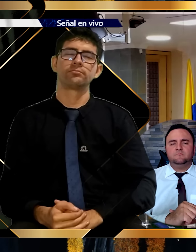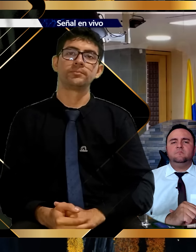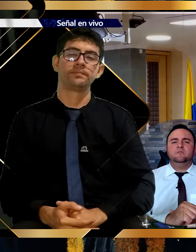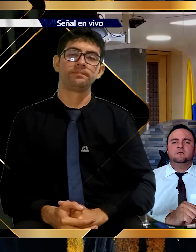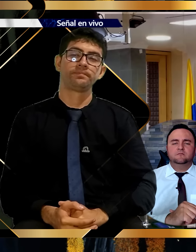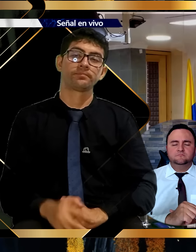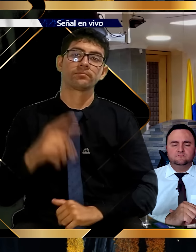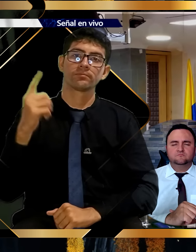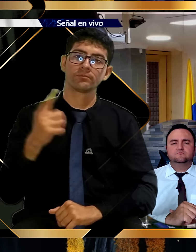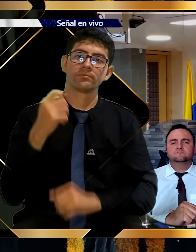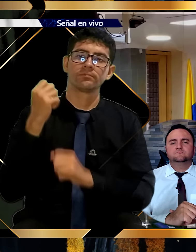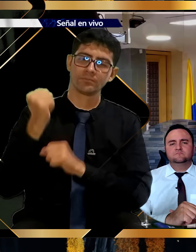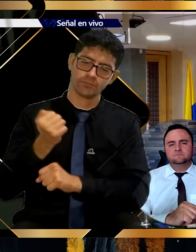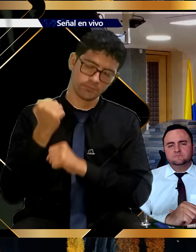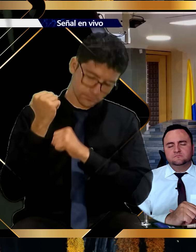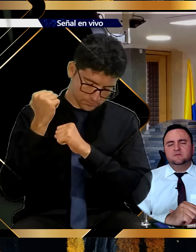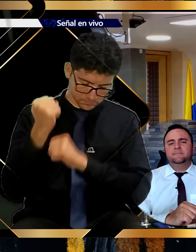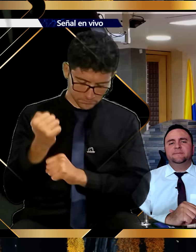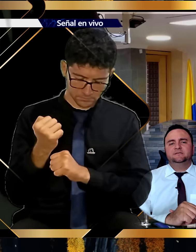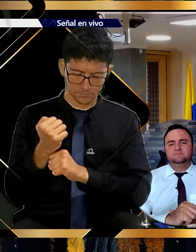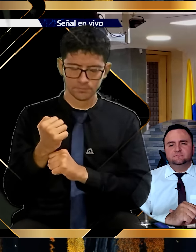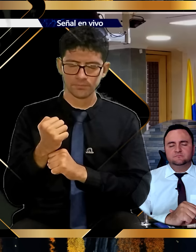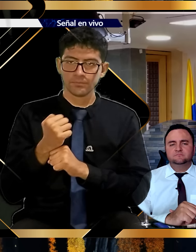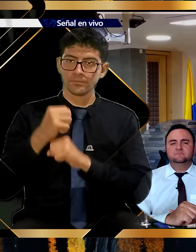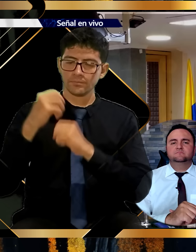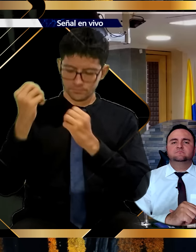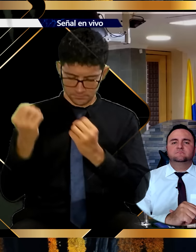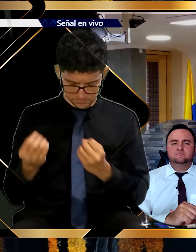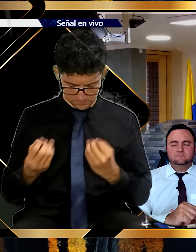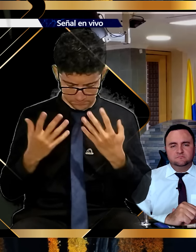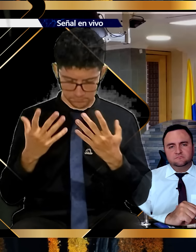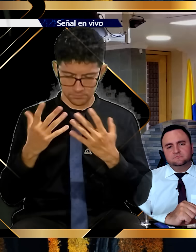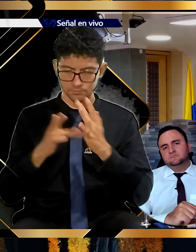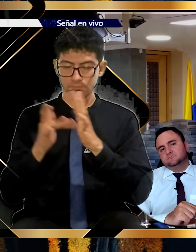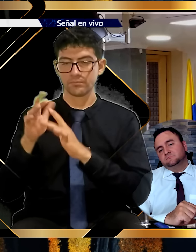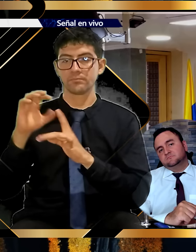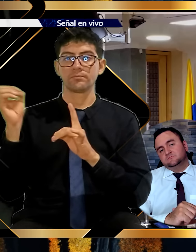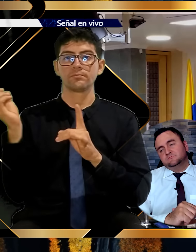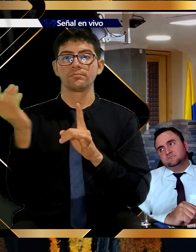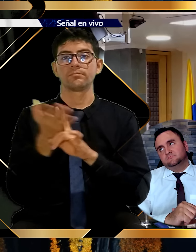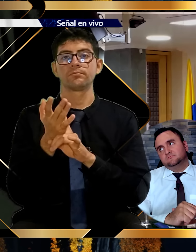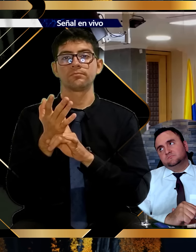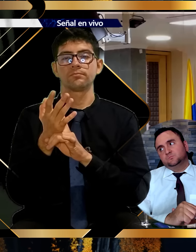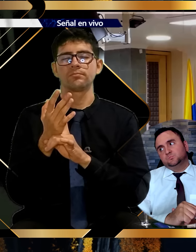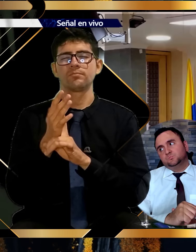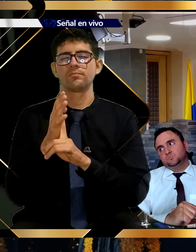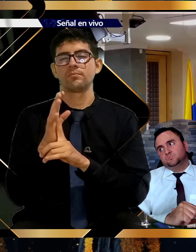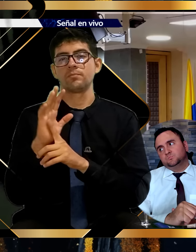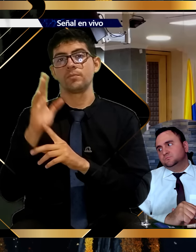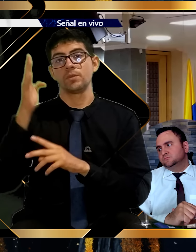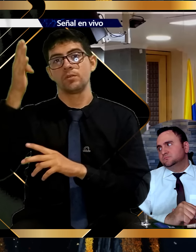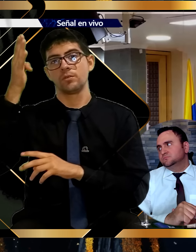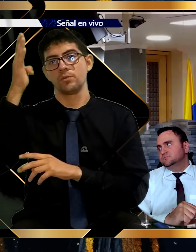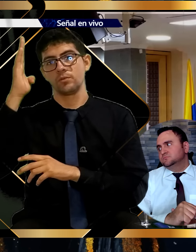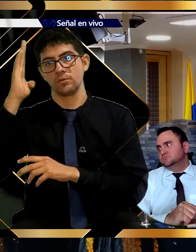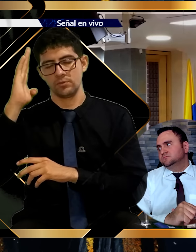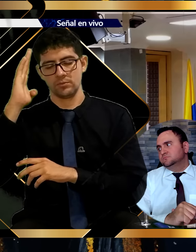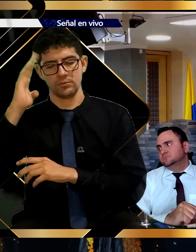El único que da vida es Jesucristo. Yo soy la resurrección y la